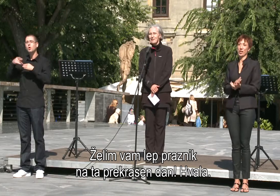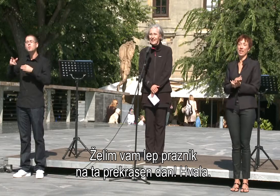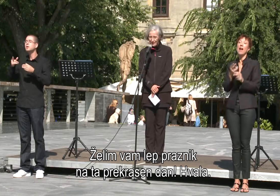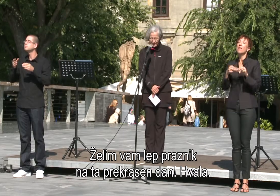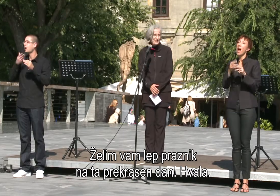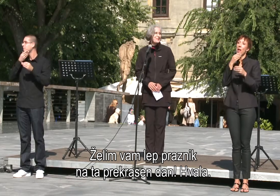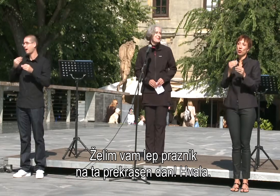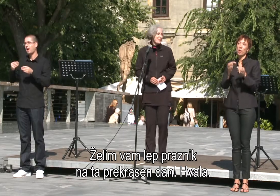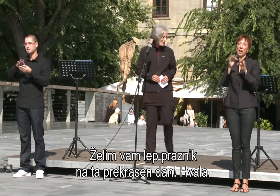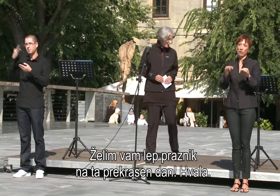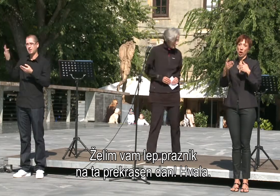dnevu.